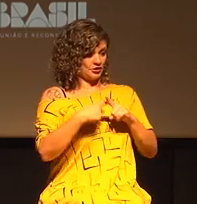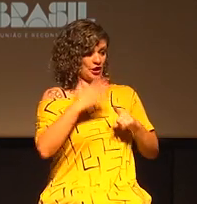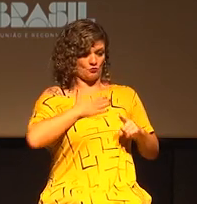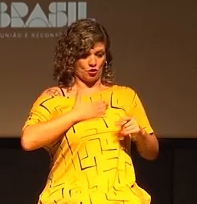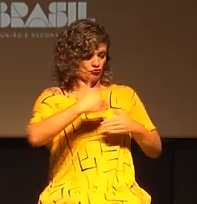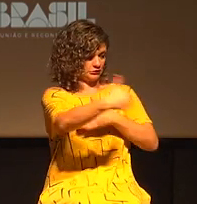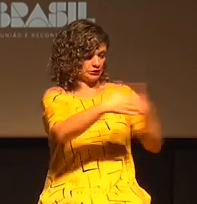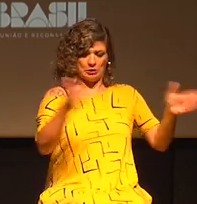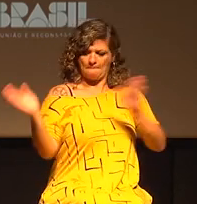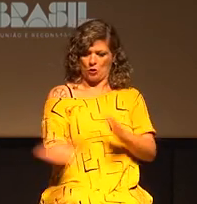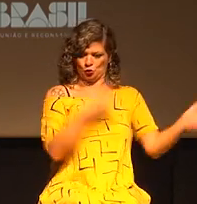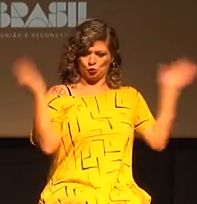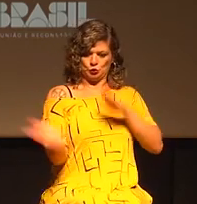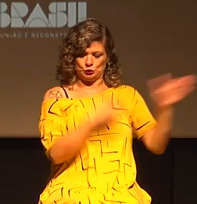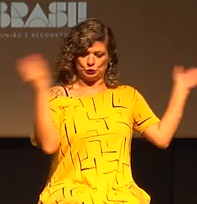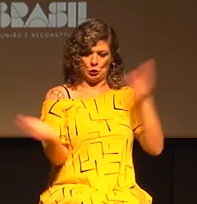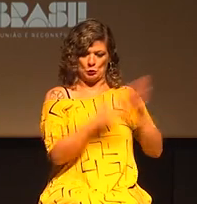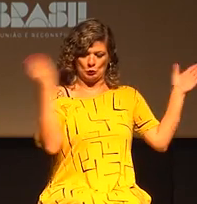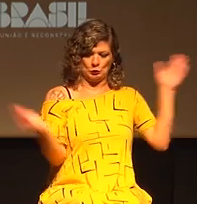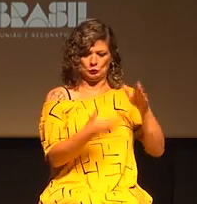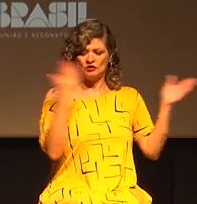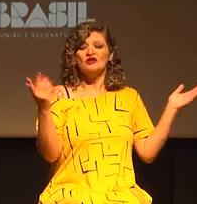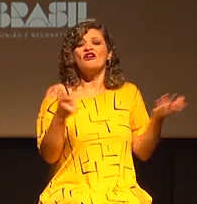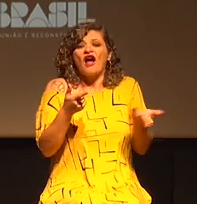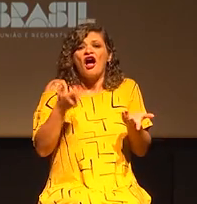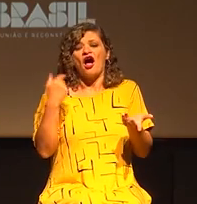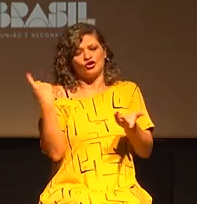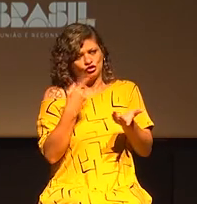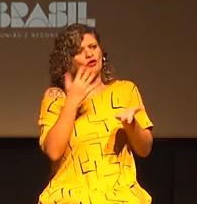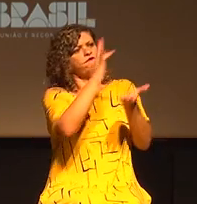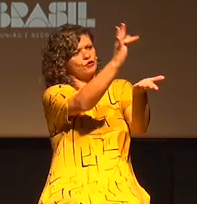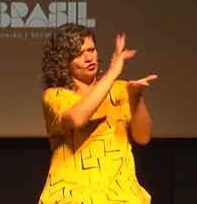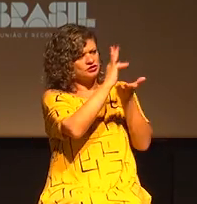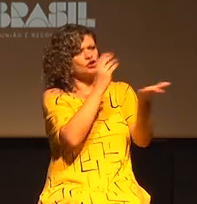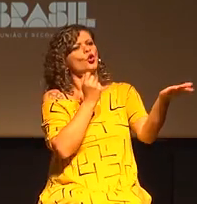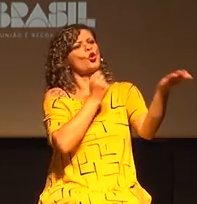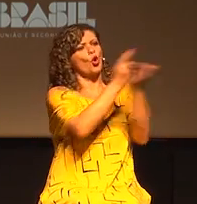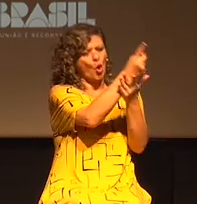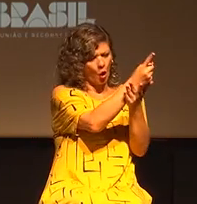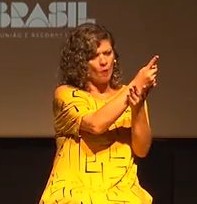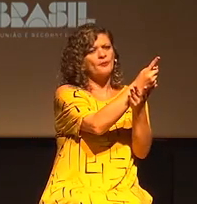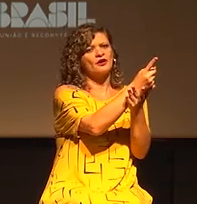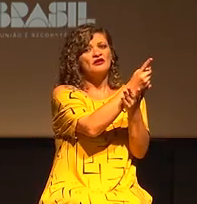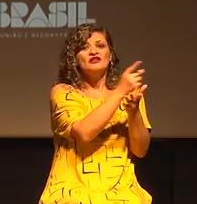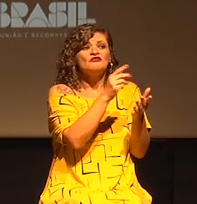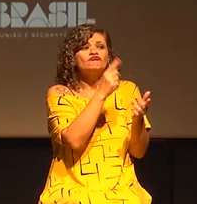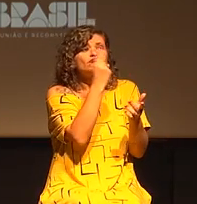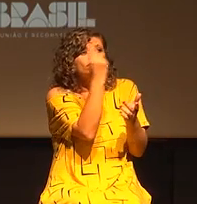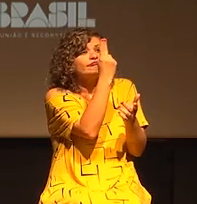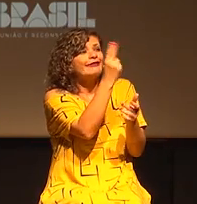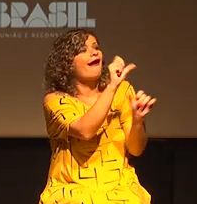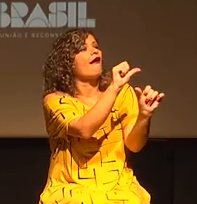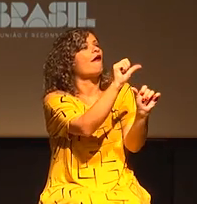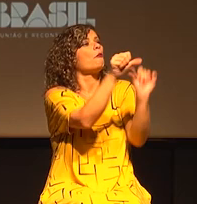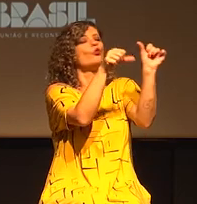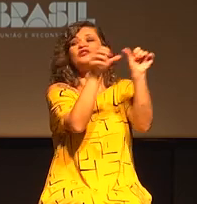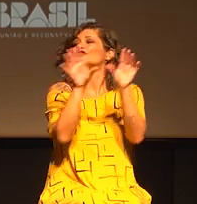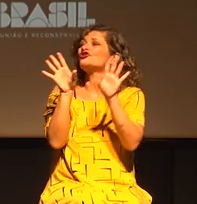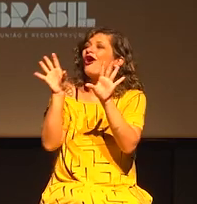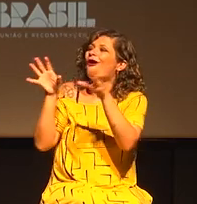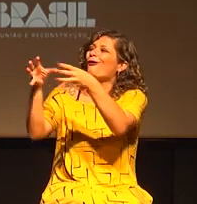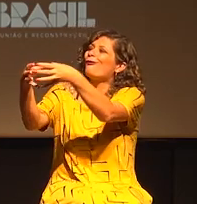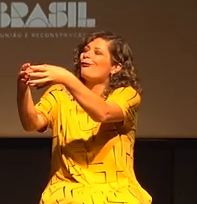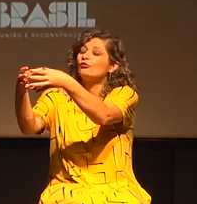em massa de cesta básica a gente compra de um fornecedor lógico n n a gente quem faz não tem como singularizar